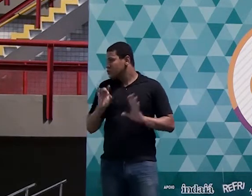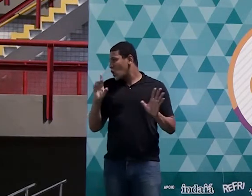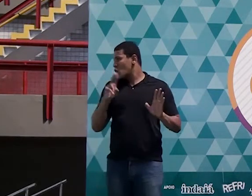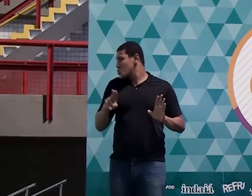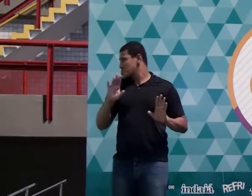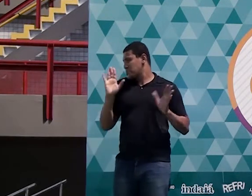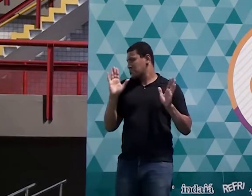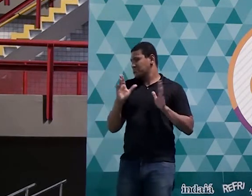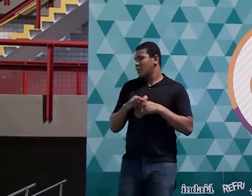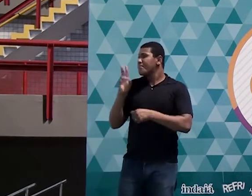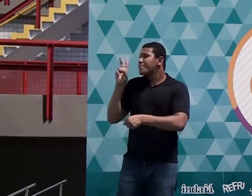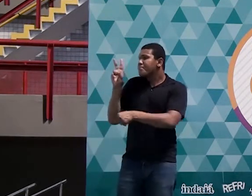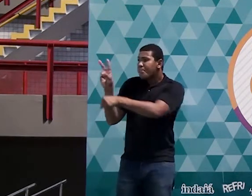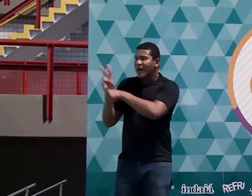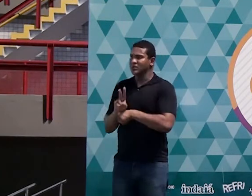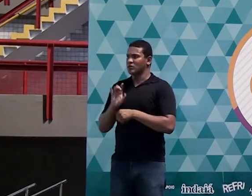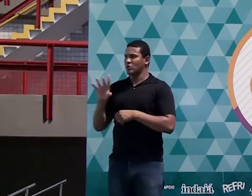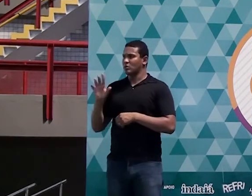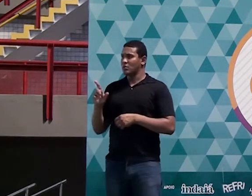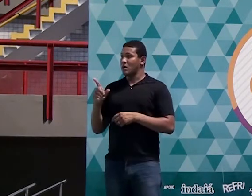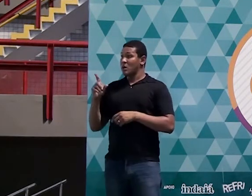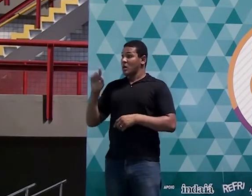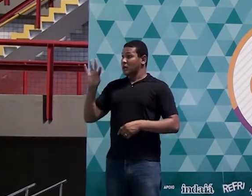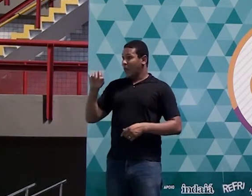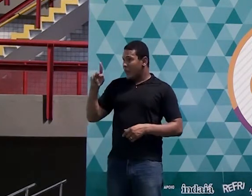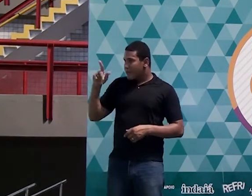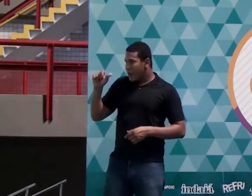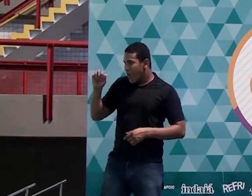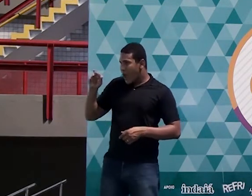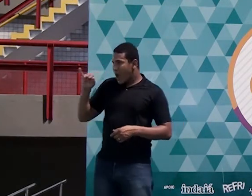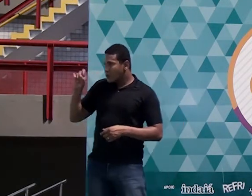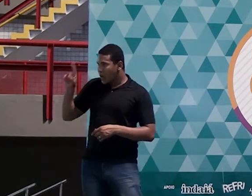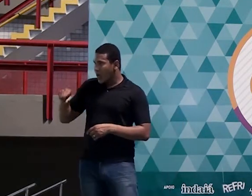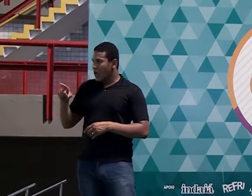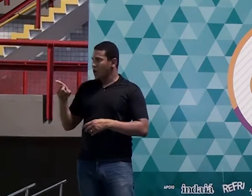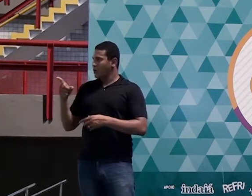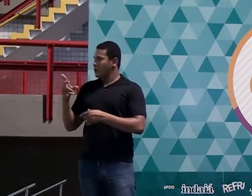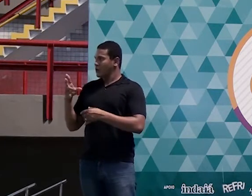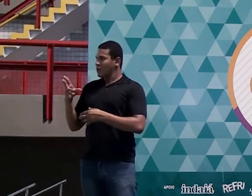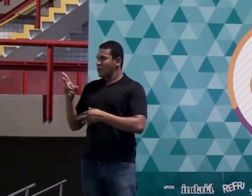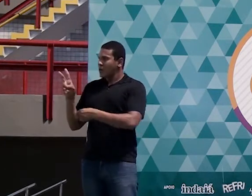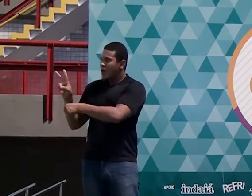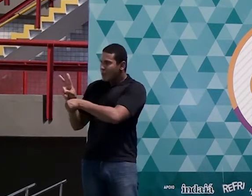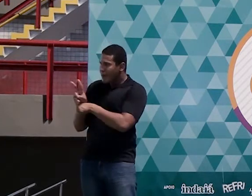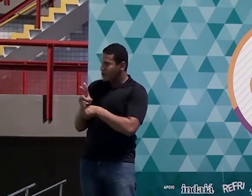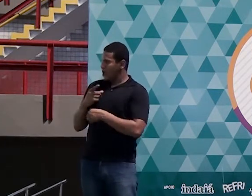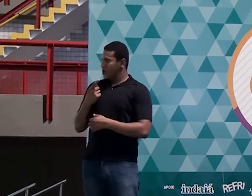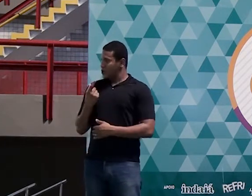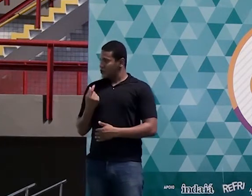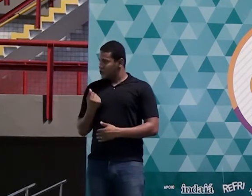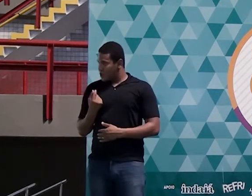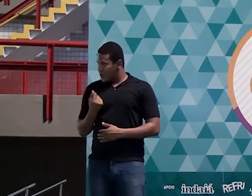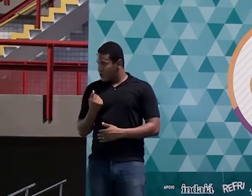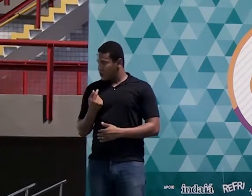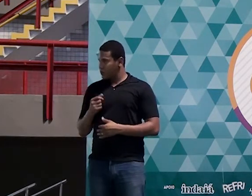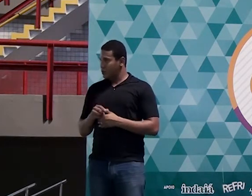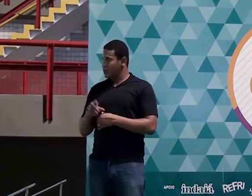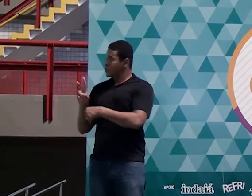dinheiro. Eles emprestavam dinheiro e cobravam juros. Se eu fosse você, eu não devia dinheiro para um